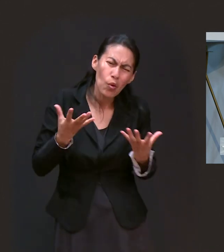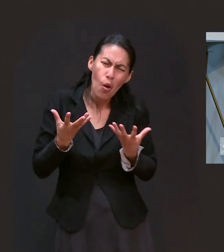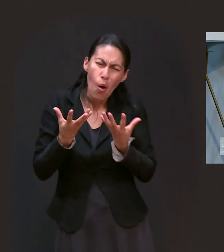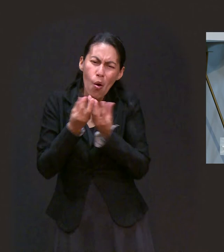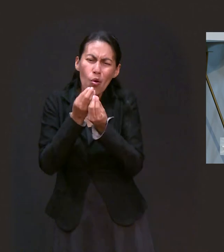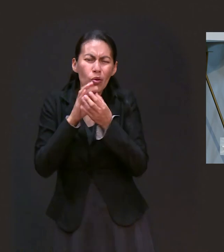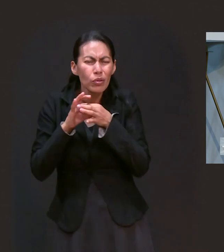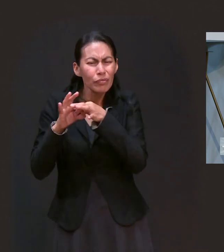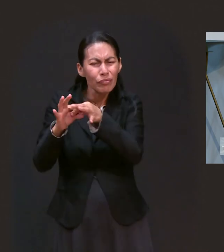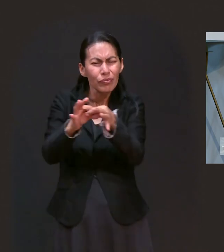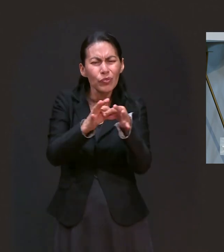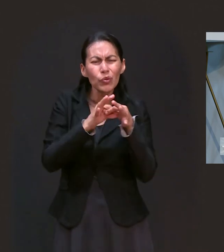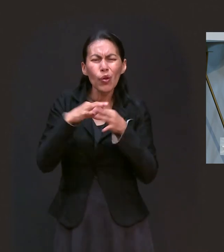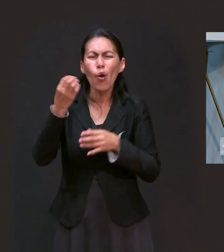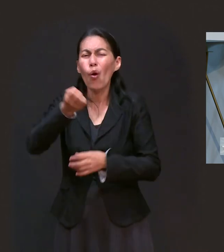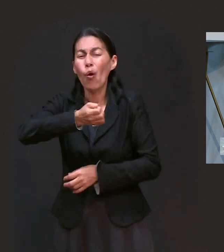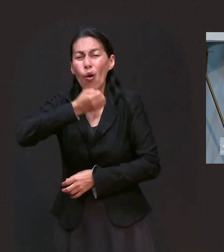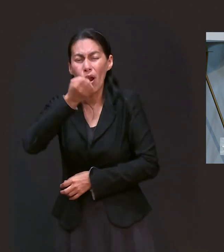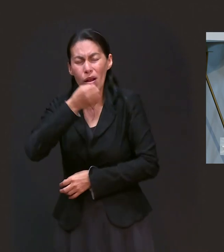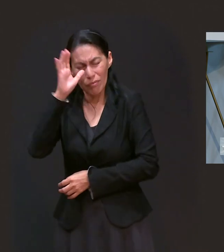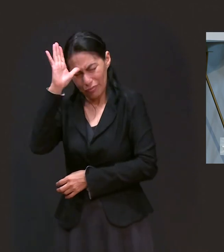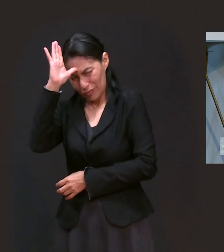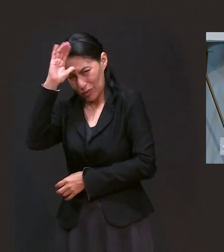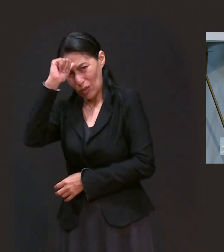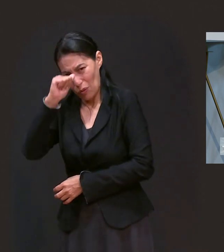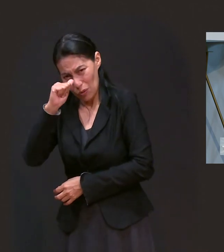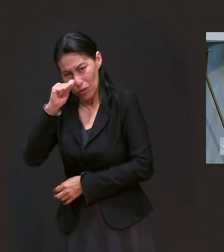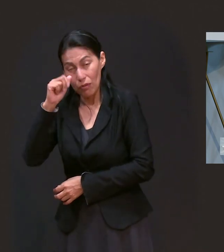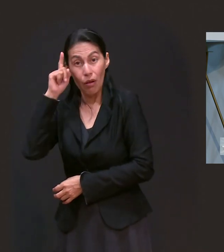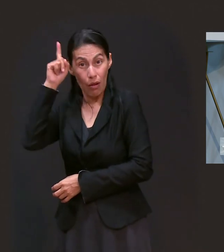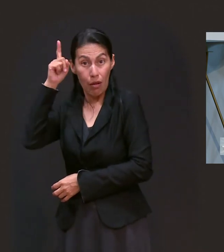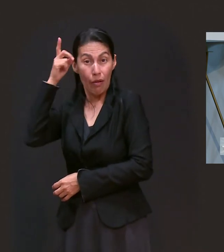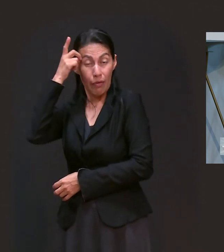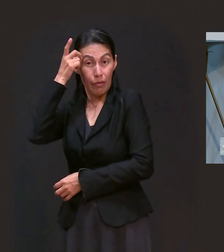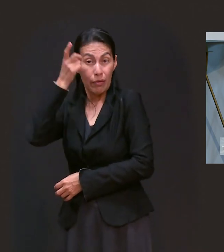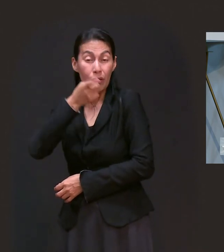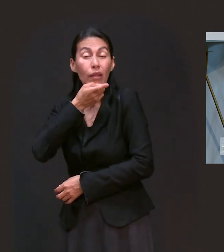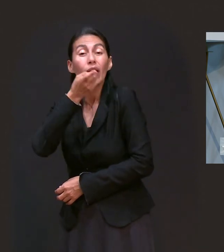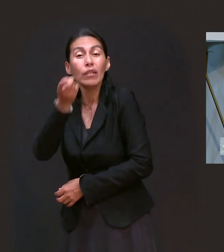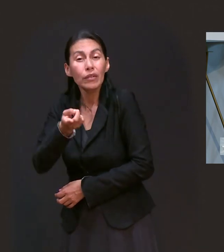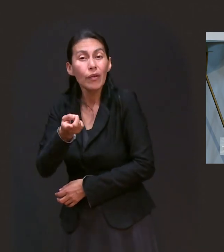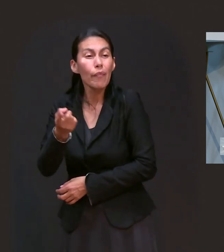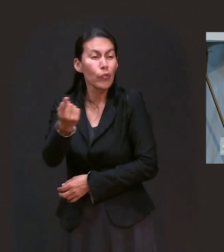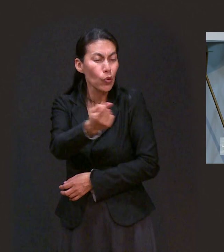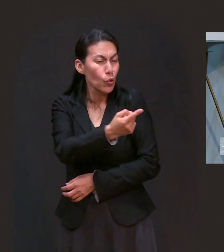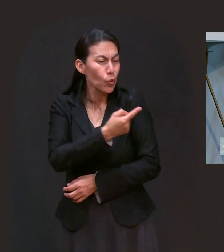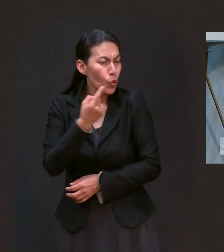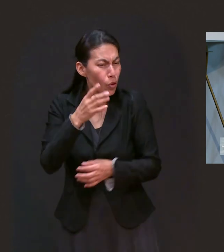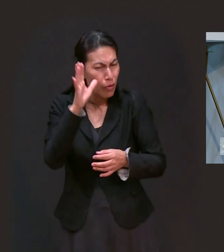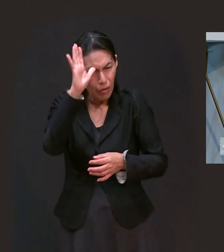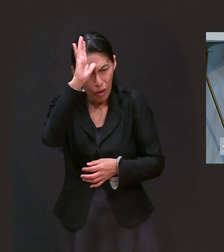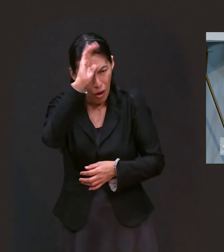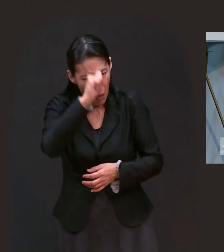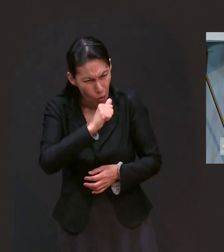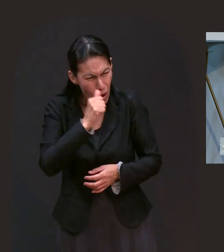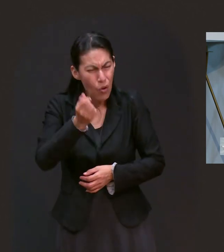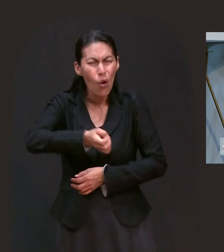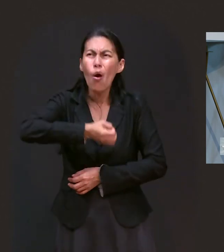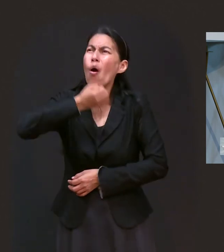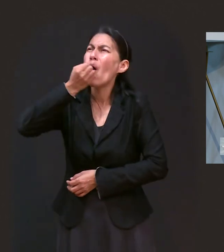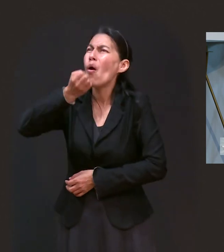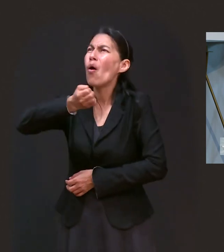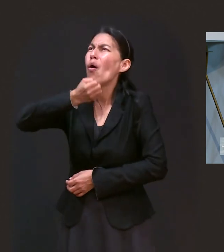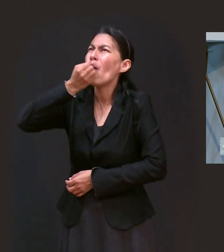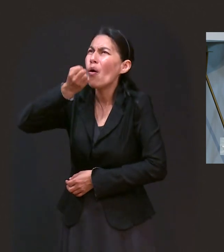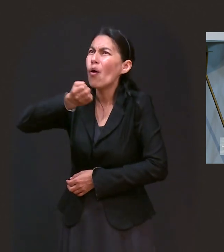que es la voluntad de nuestro padre que si nos ponemos de acuerdo en esta tierra en pedir algo al señor